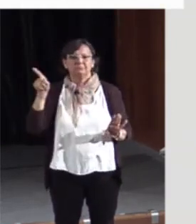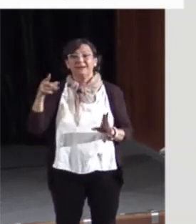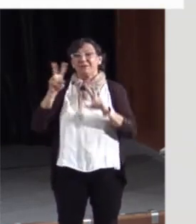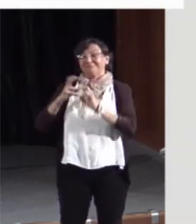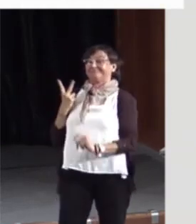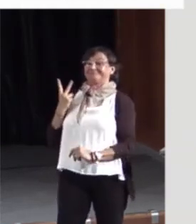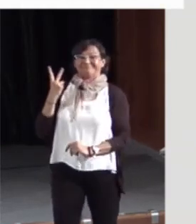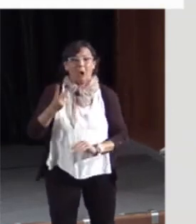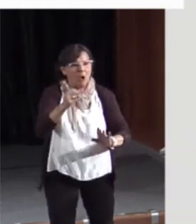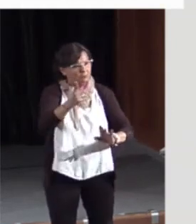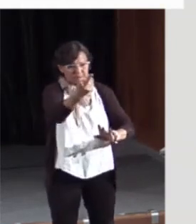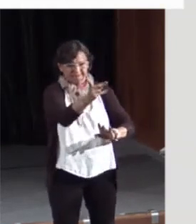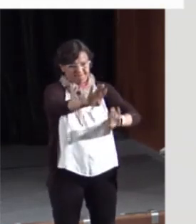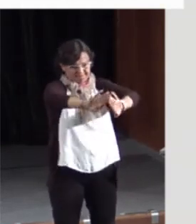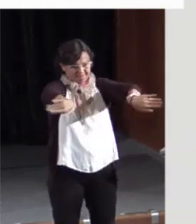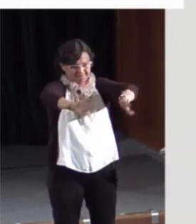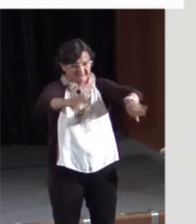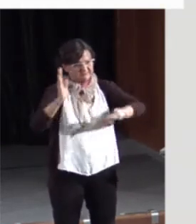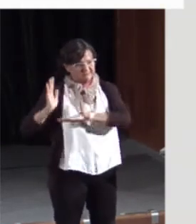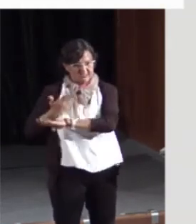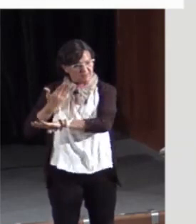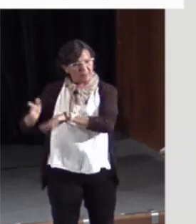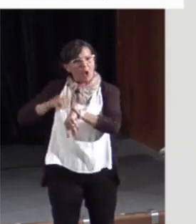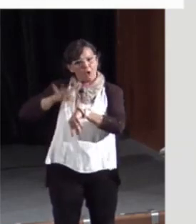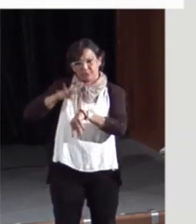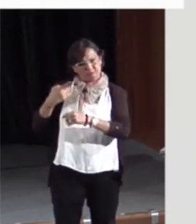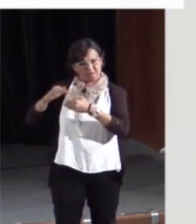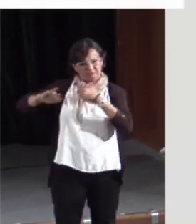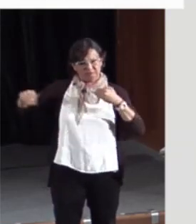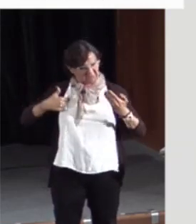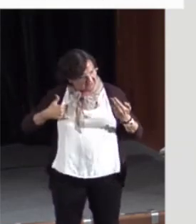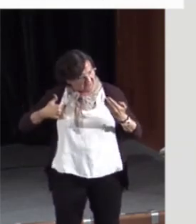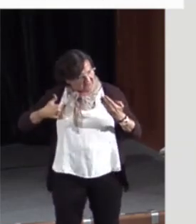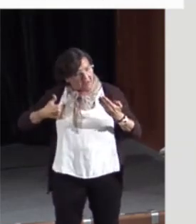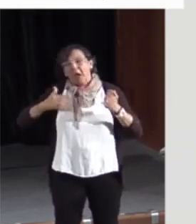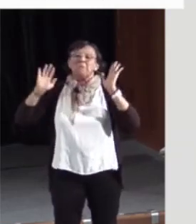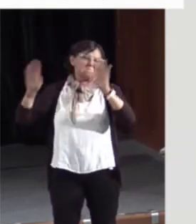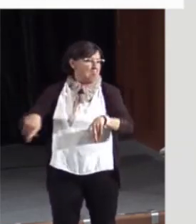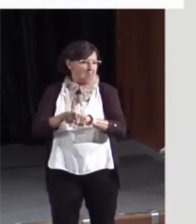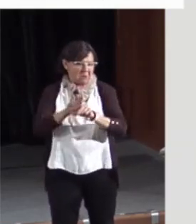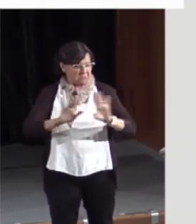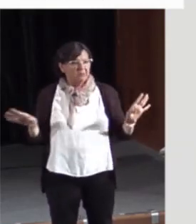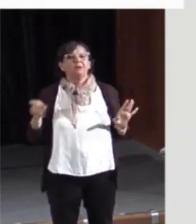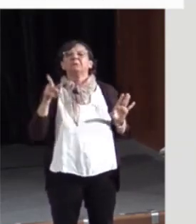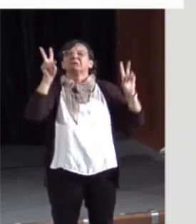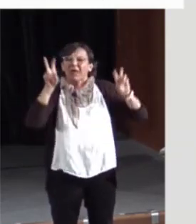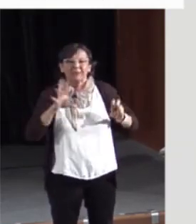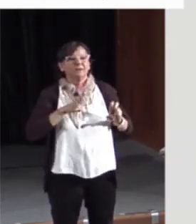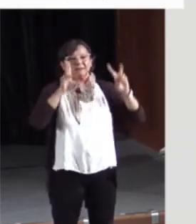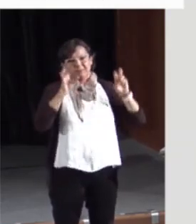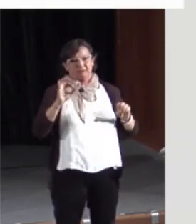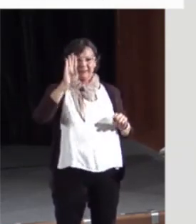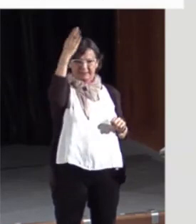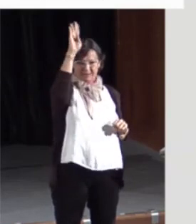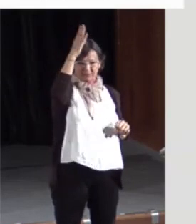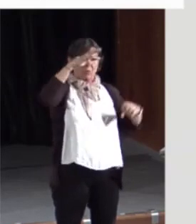hay uno de los doctores que nos dijo, voy a separaros a Santi y a ti porque quiero hacer una